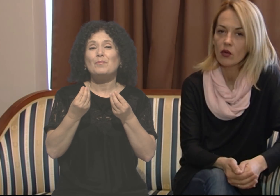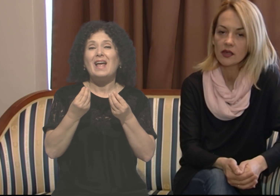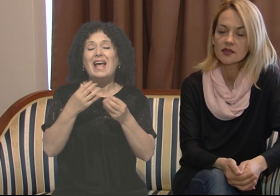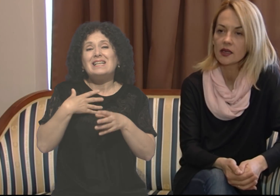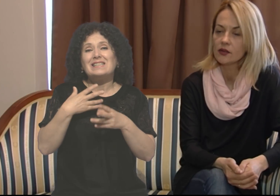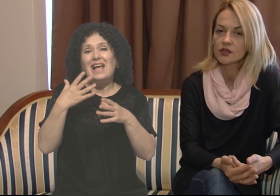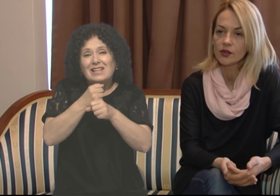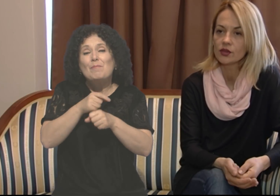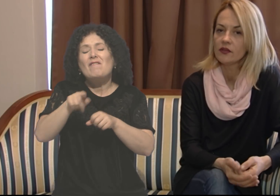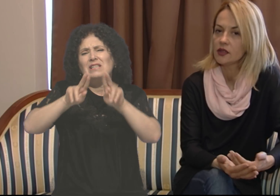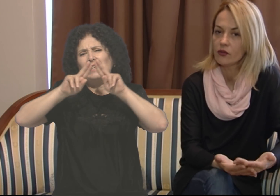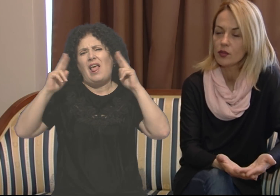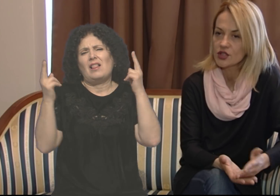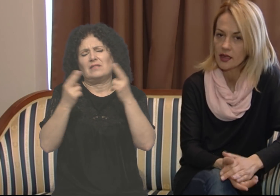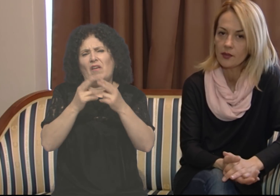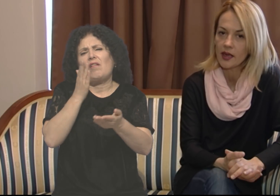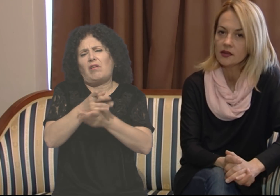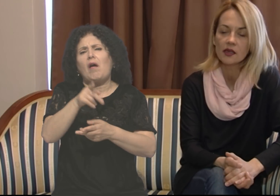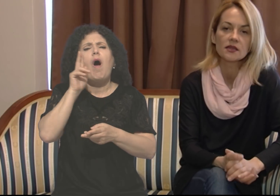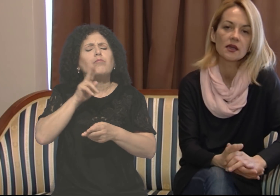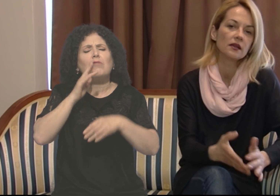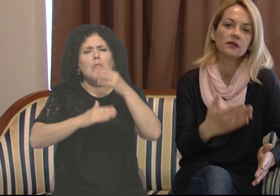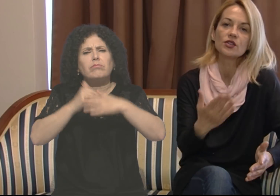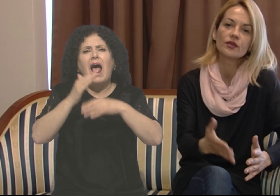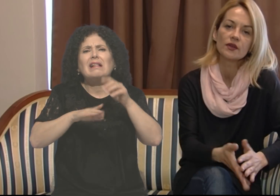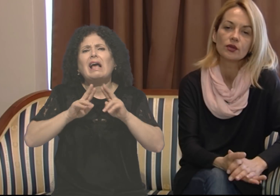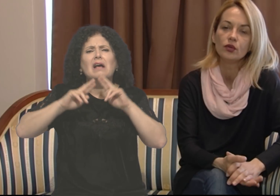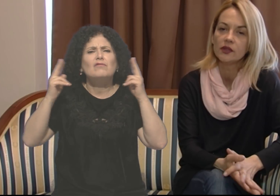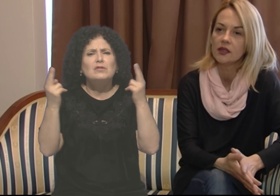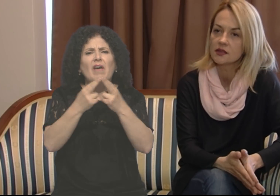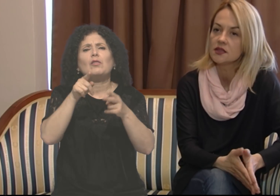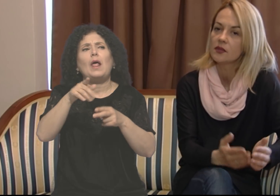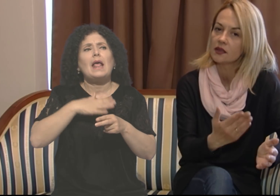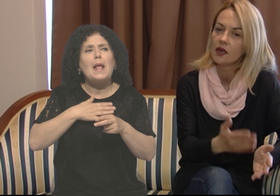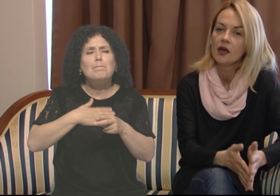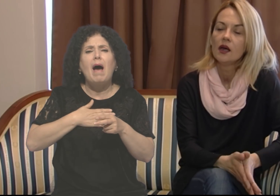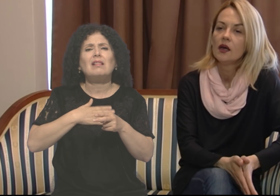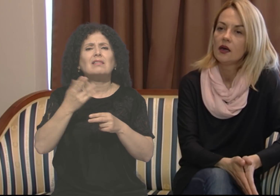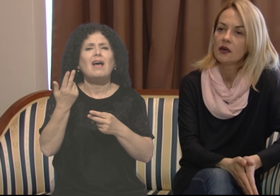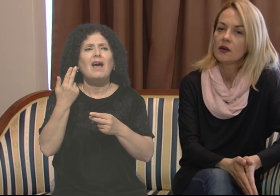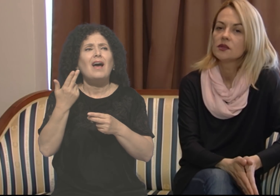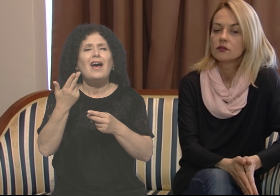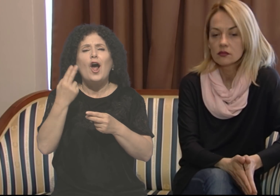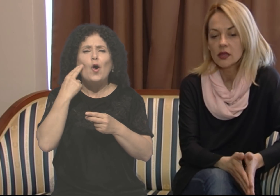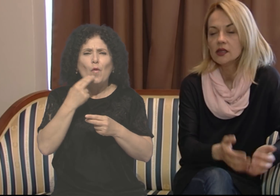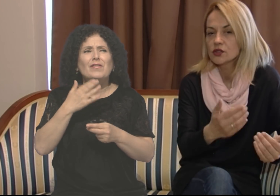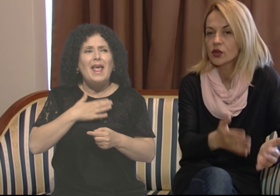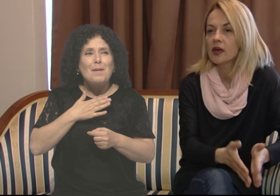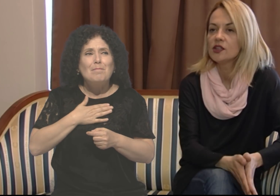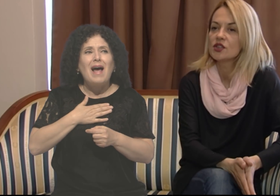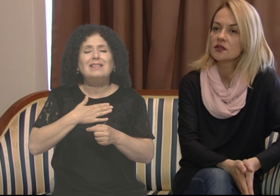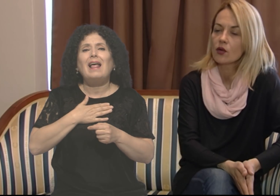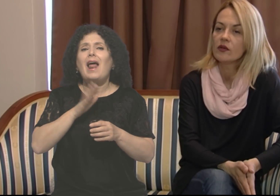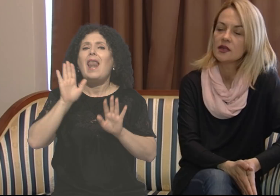забележавме дека ова насекаде во светот е веќе вообичаена практика, насекаде, значи, во светот глувите лица си имаат или на